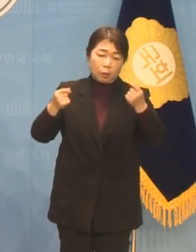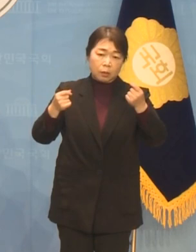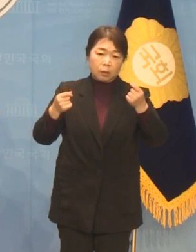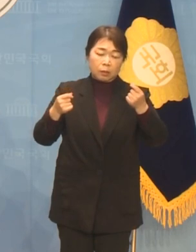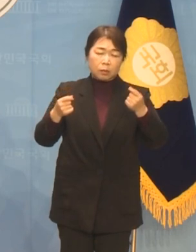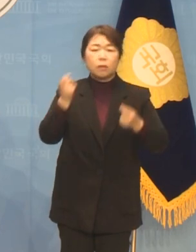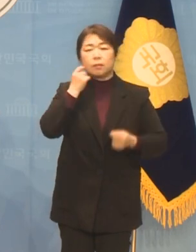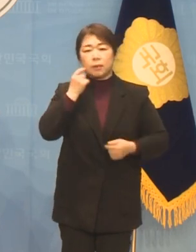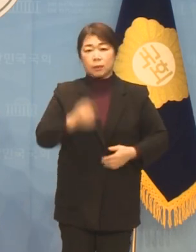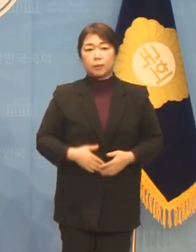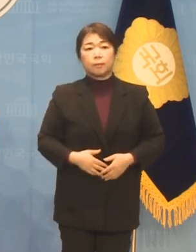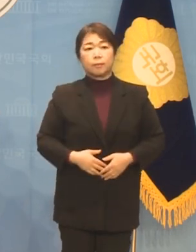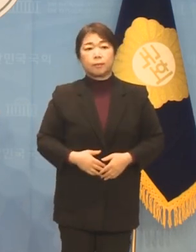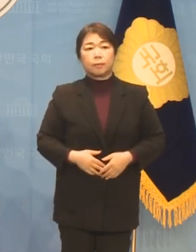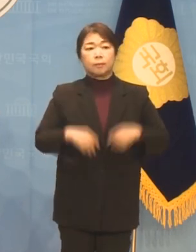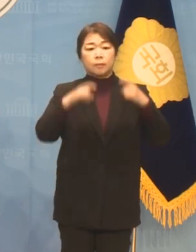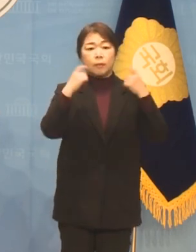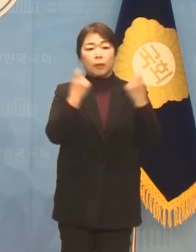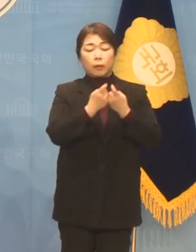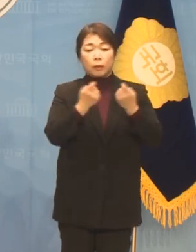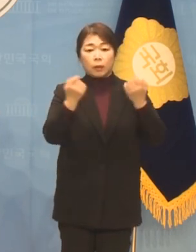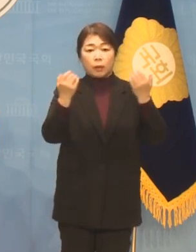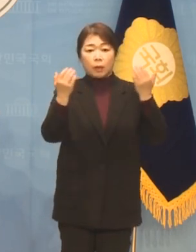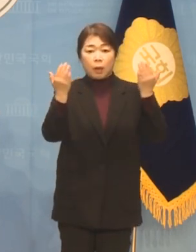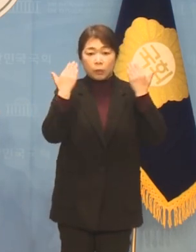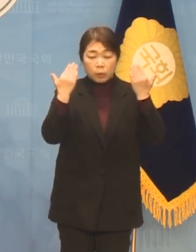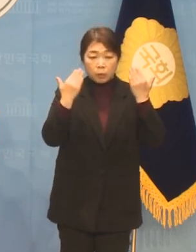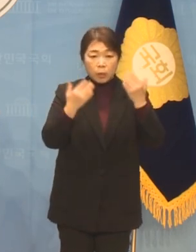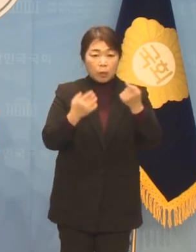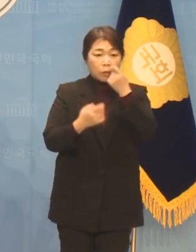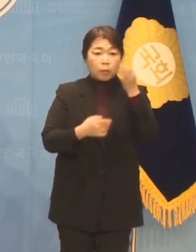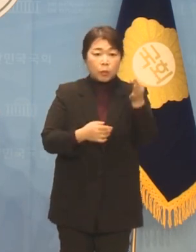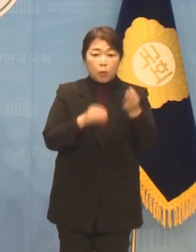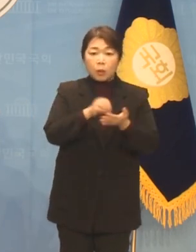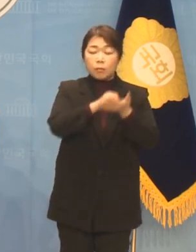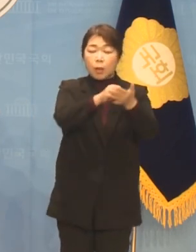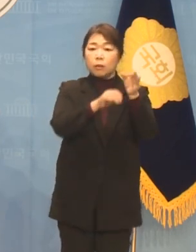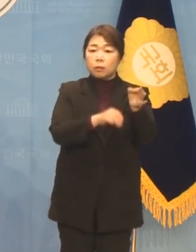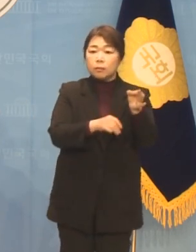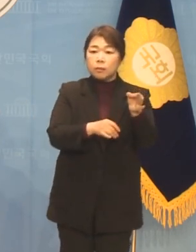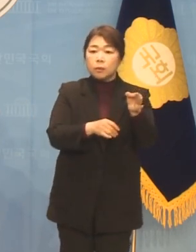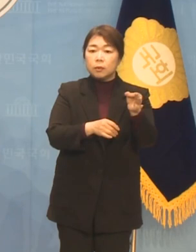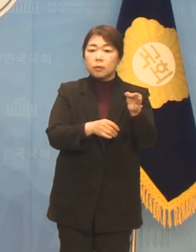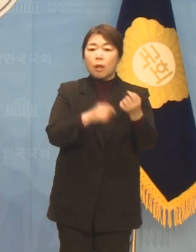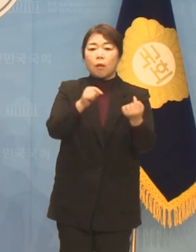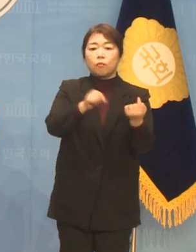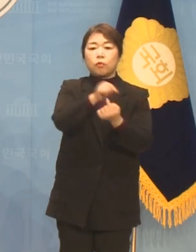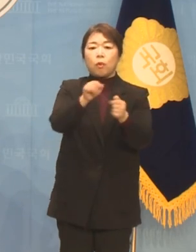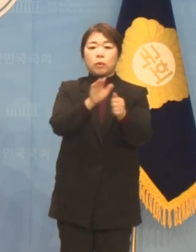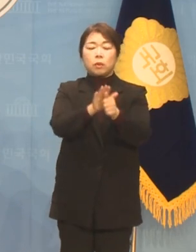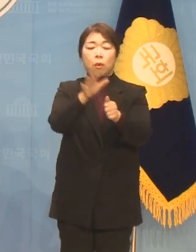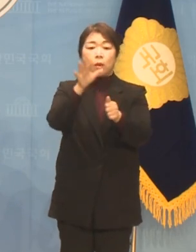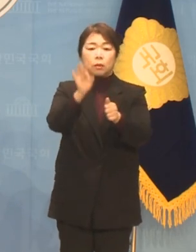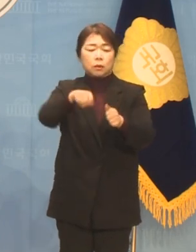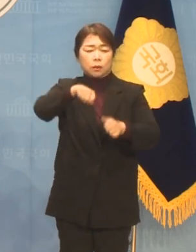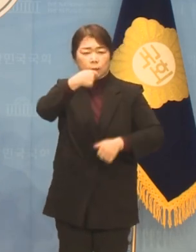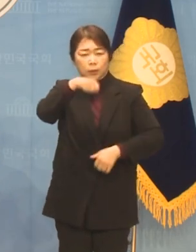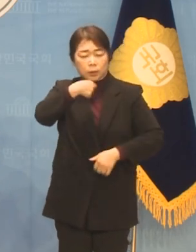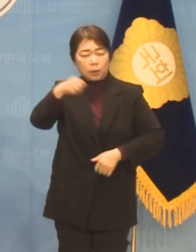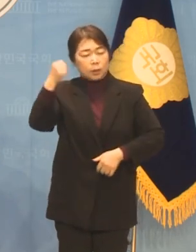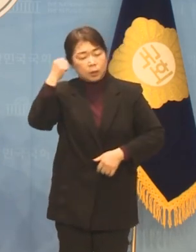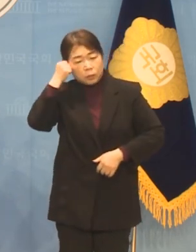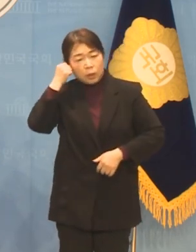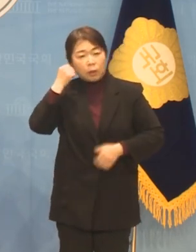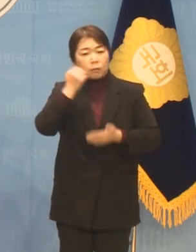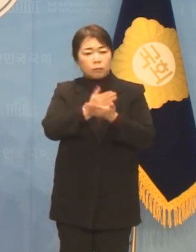거짓입니다. 자사고의 경우 수업료, 입학금, 학교 운영지원비, 급식비,